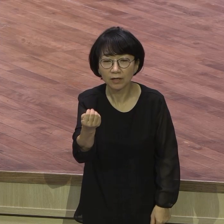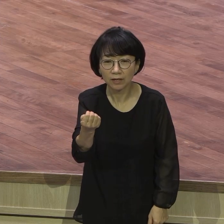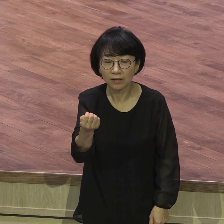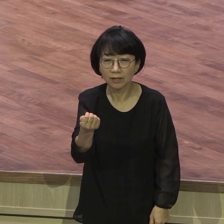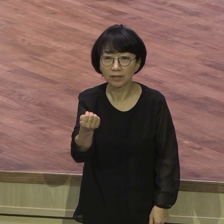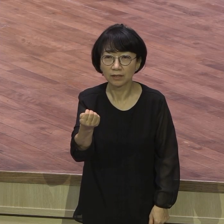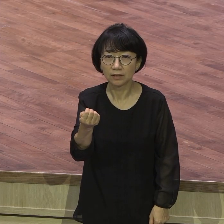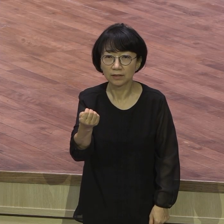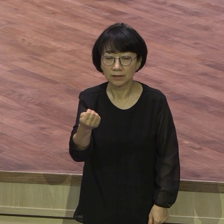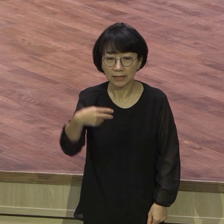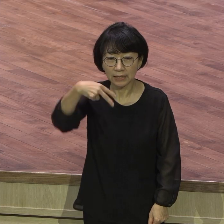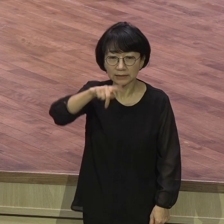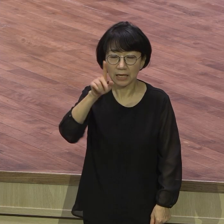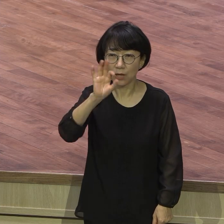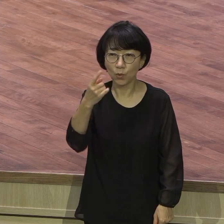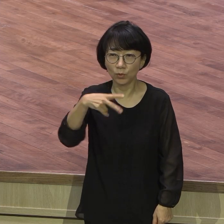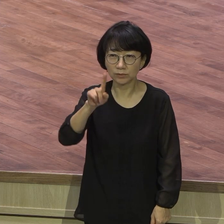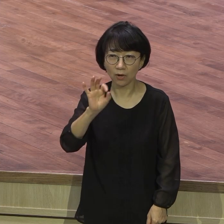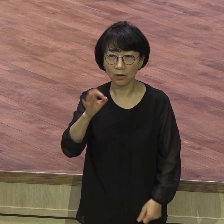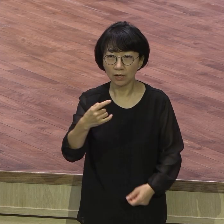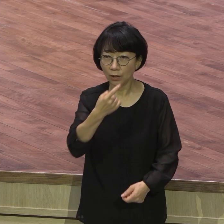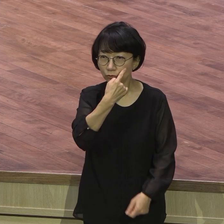그래서 사후중이 두 갠데요